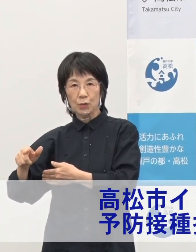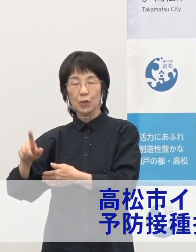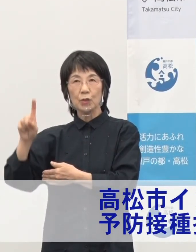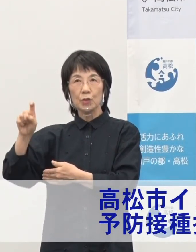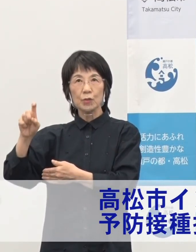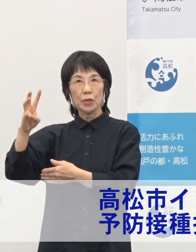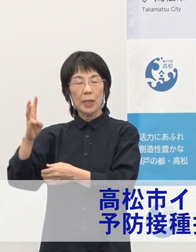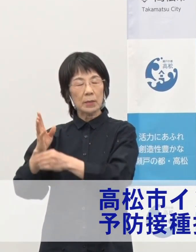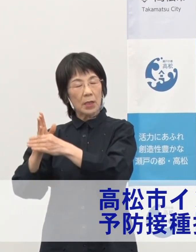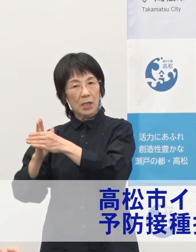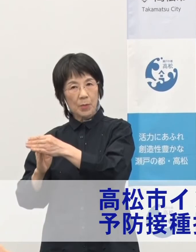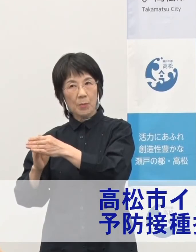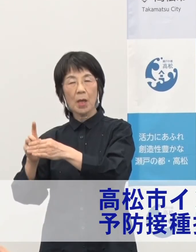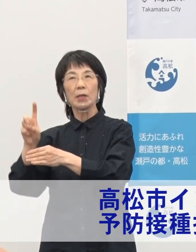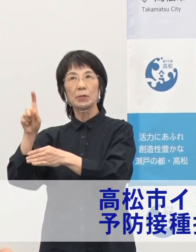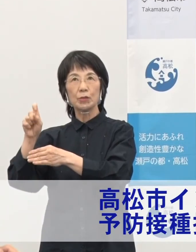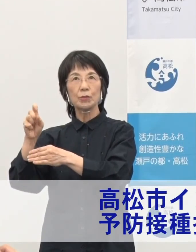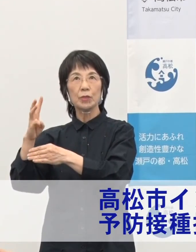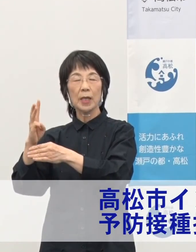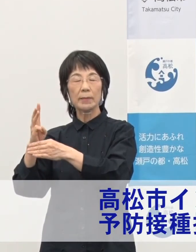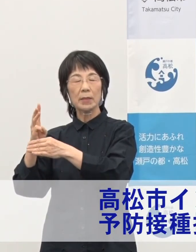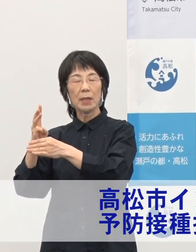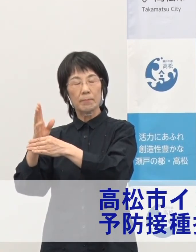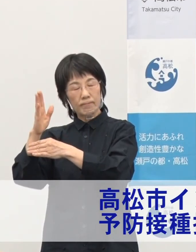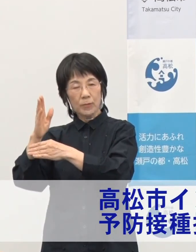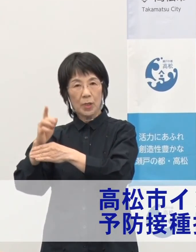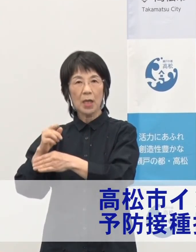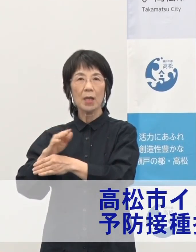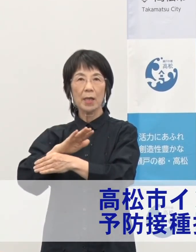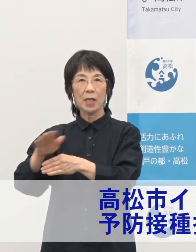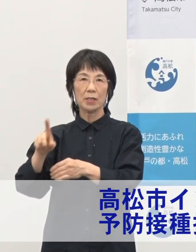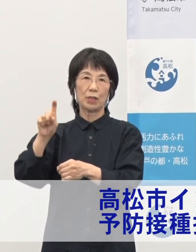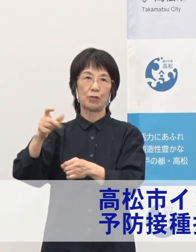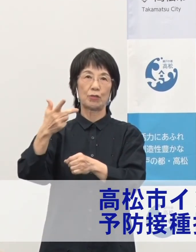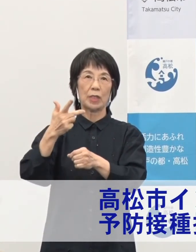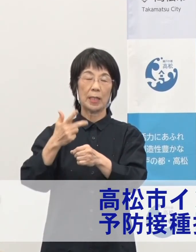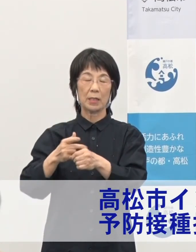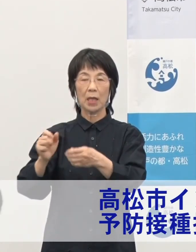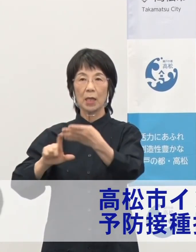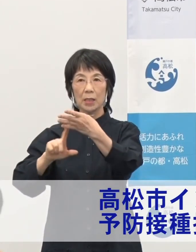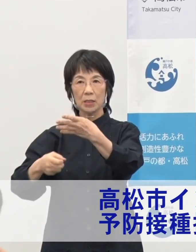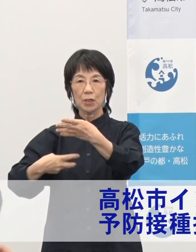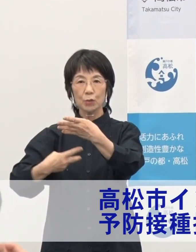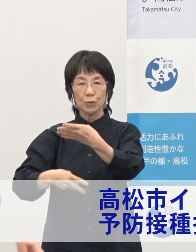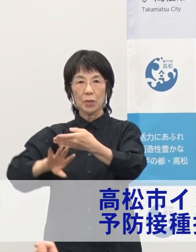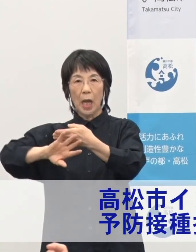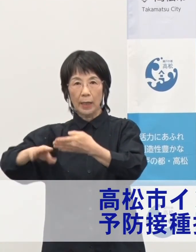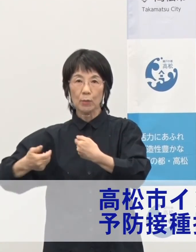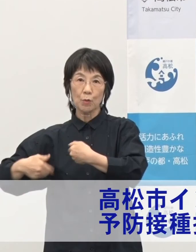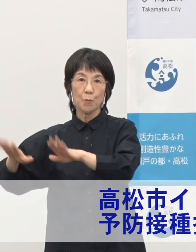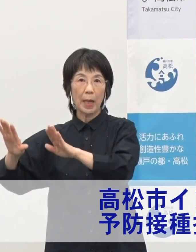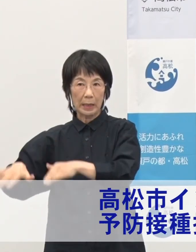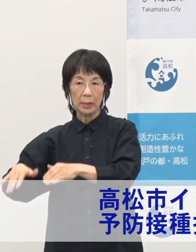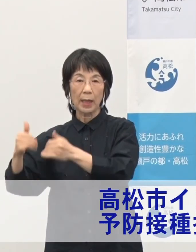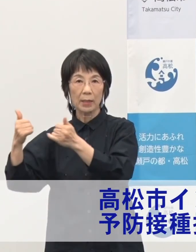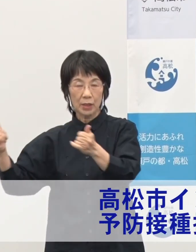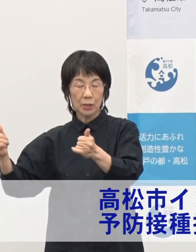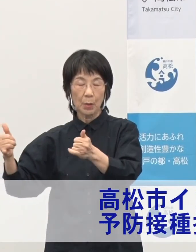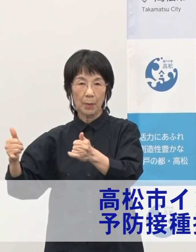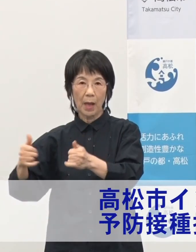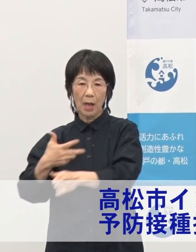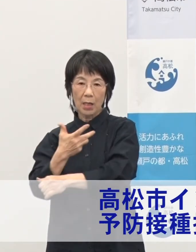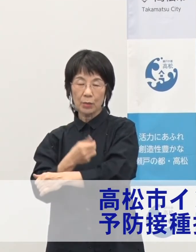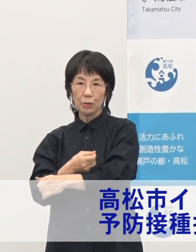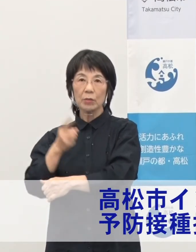13歳以上で平成17年4月2日以降に生まれた方につきましては1回4